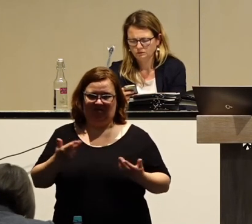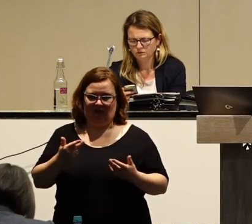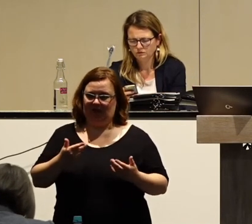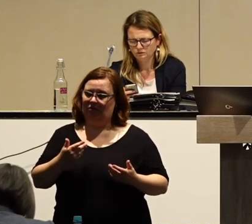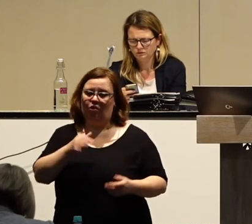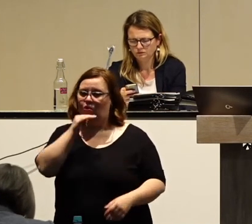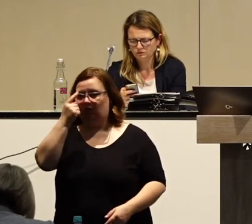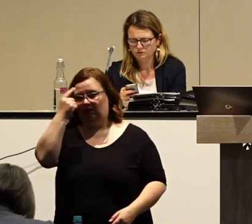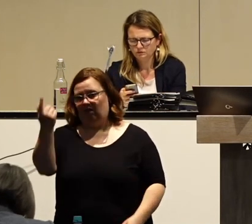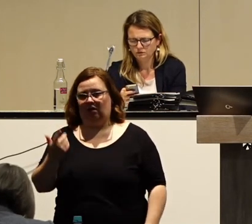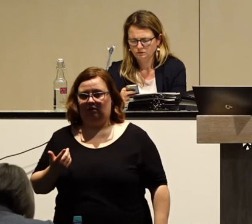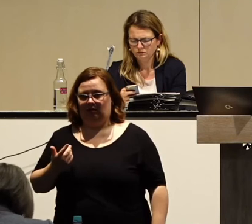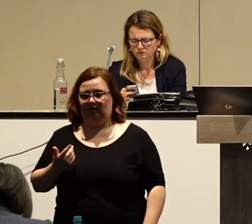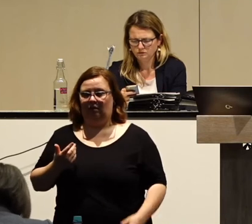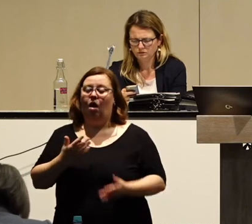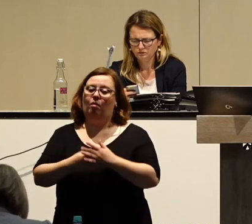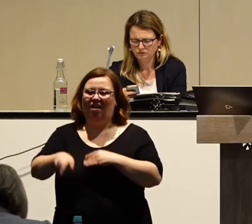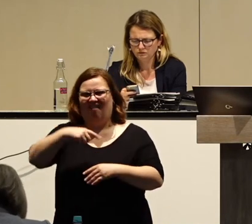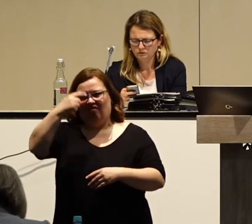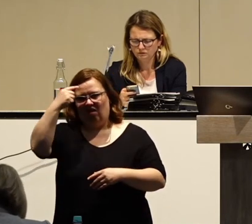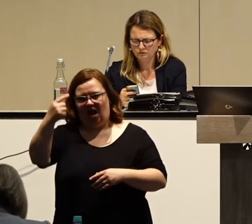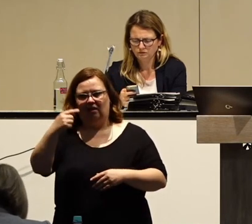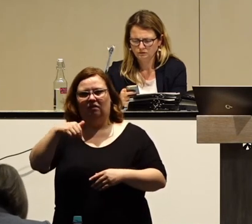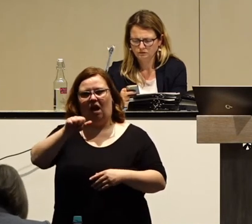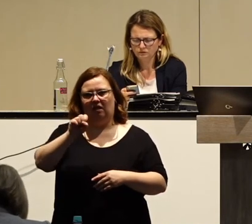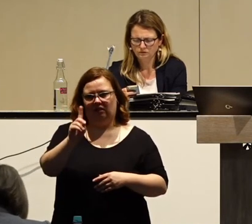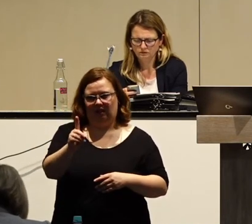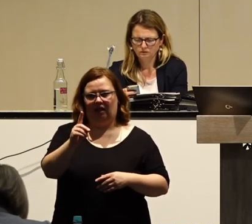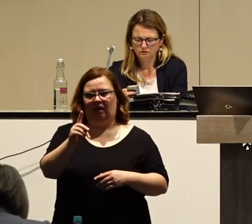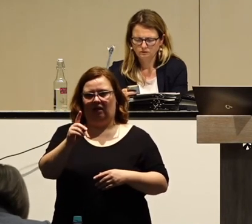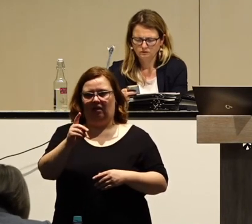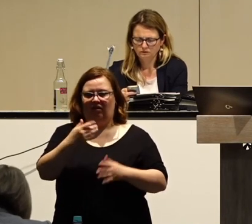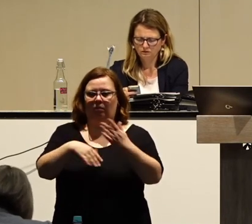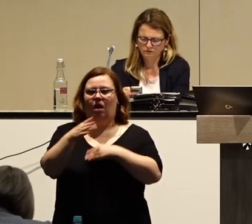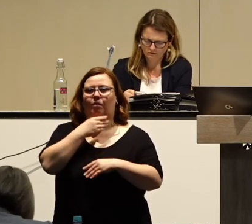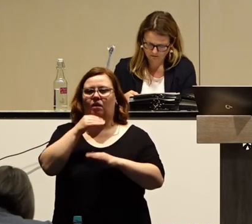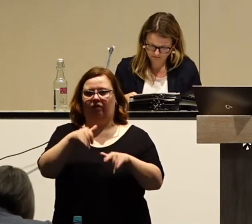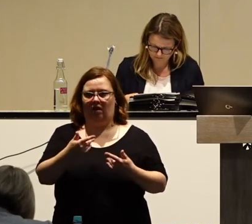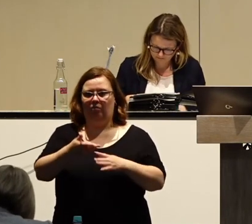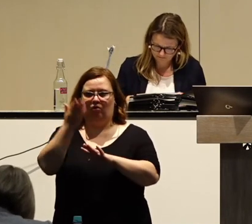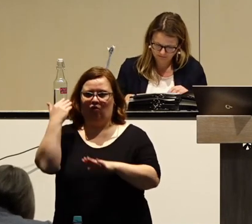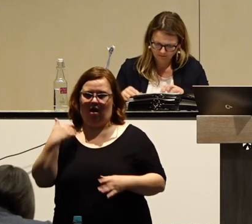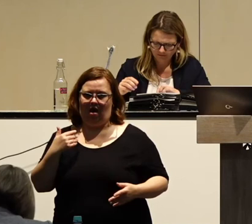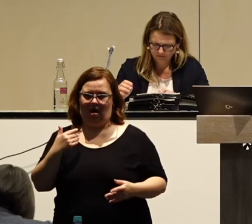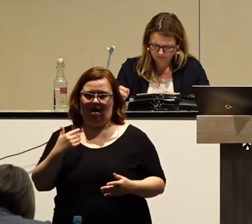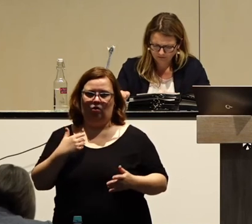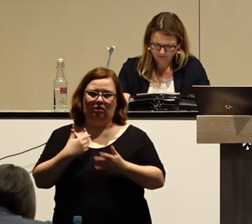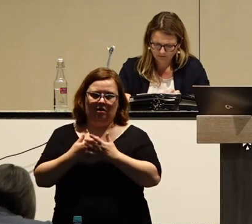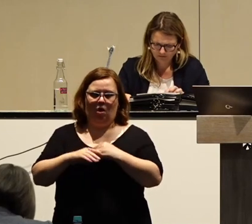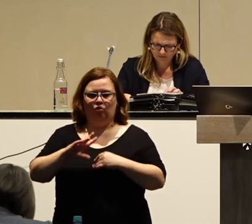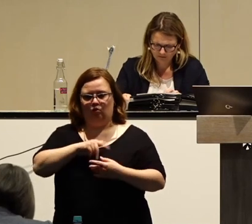das wissen wir im Moment noch nicht. Was wir wissen ist, dass im ASD einen großen Mehrbedarf gibt im Vergleich zu vorher und dass